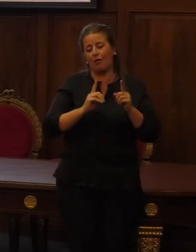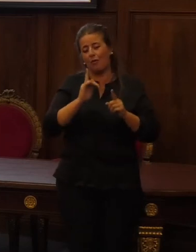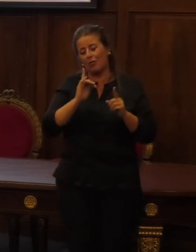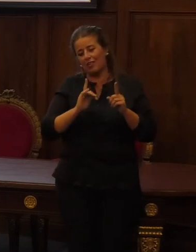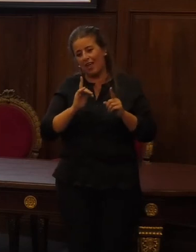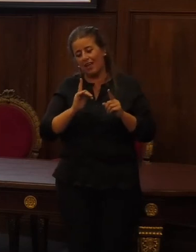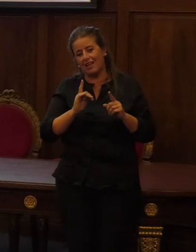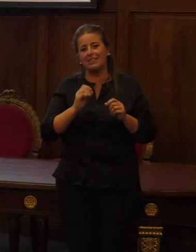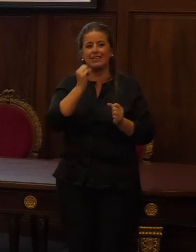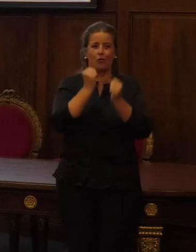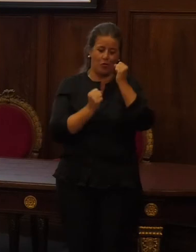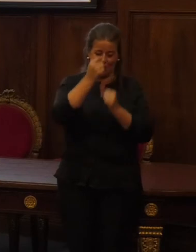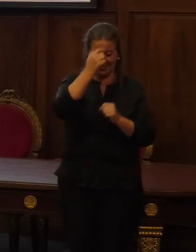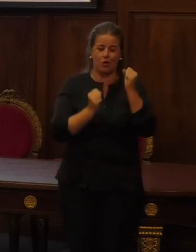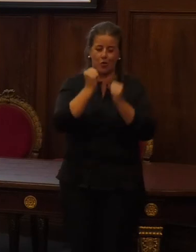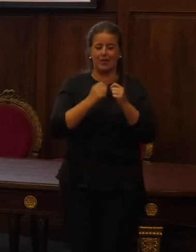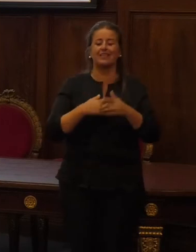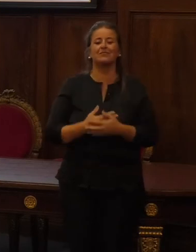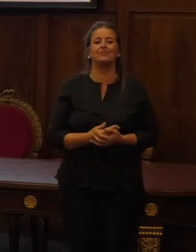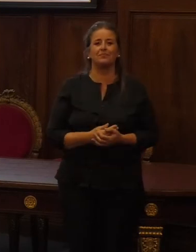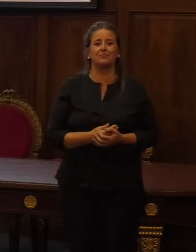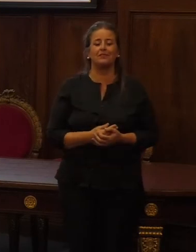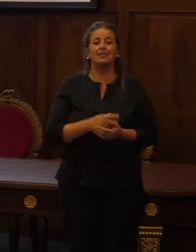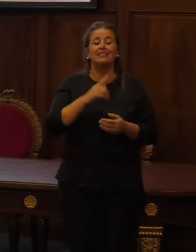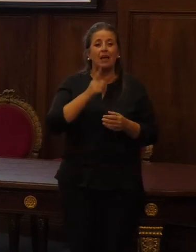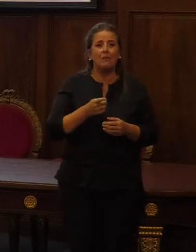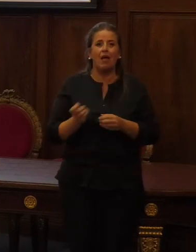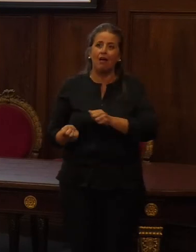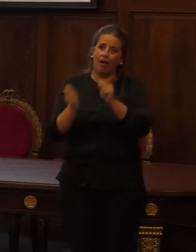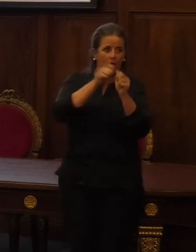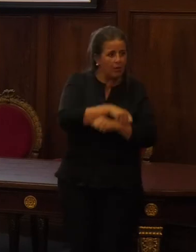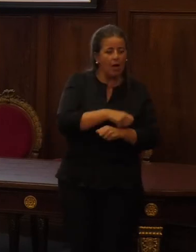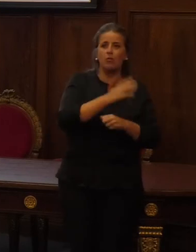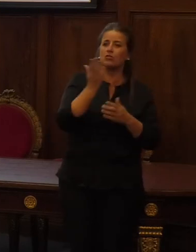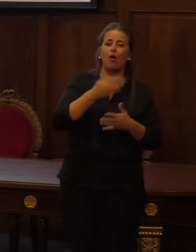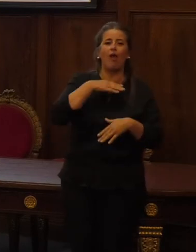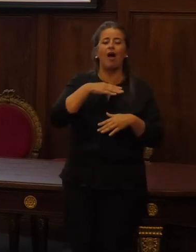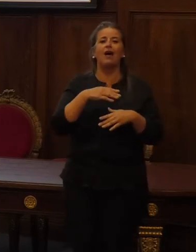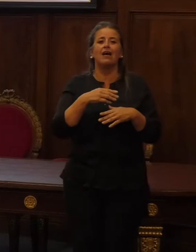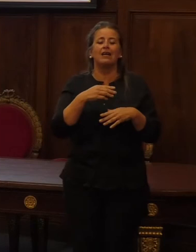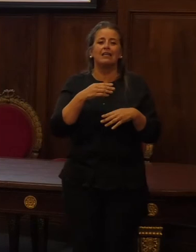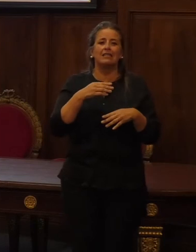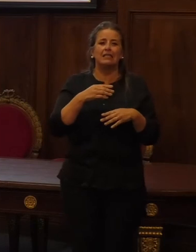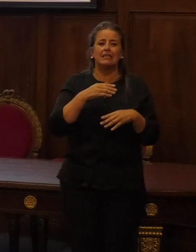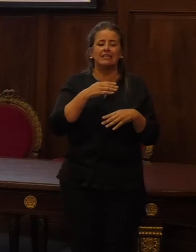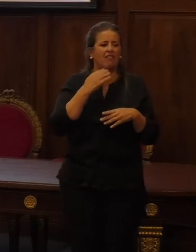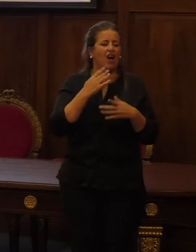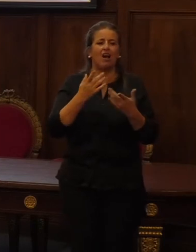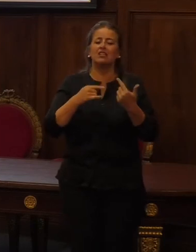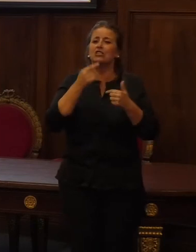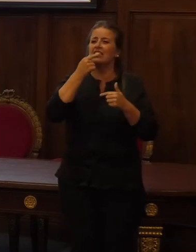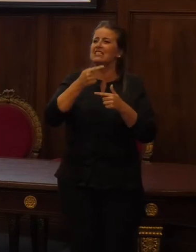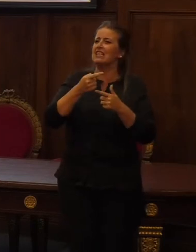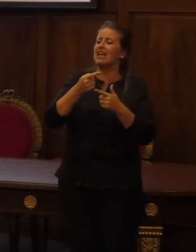De Ciencias Económicas. Y nos fuimos a Tristán Narvaja, donde estaba Ciencias. Y